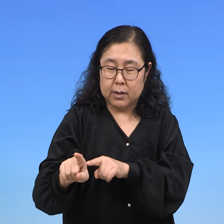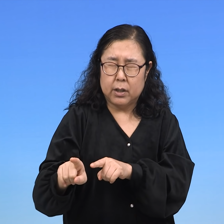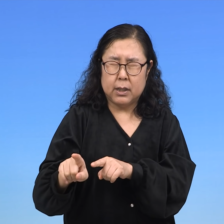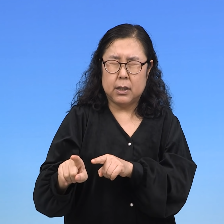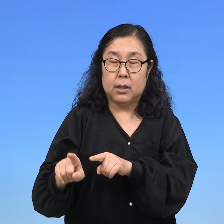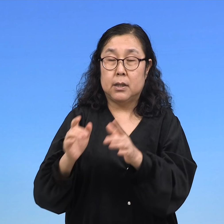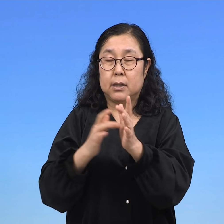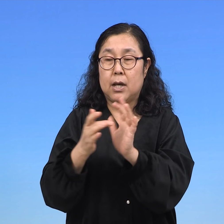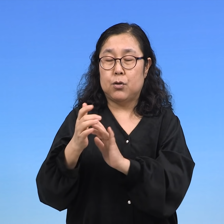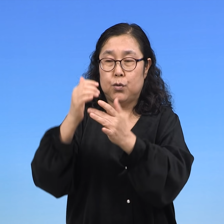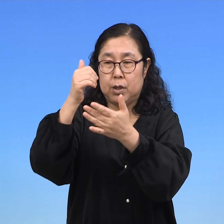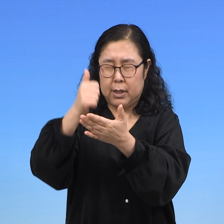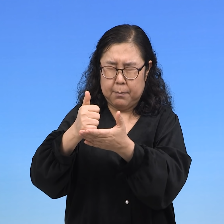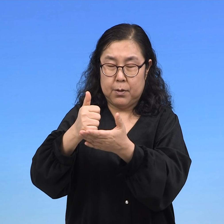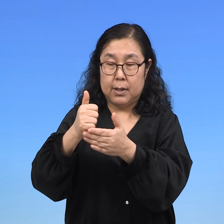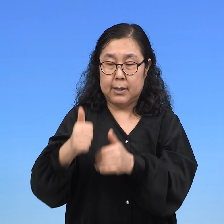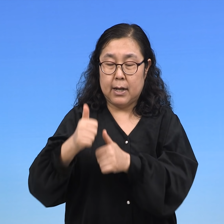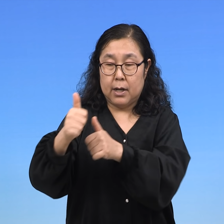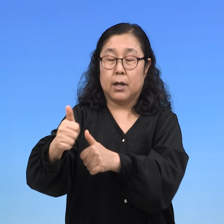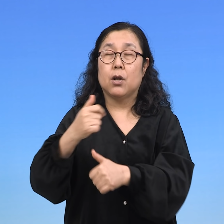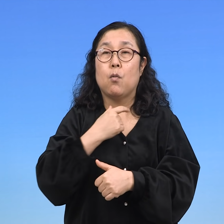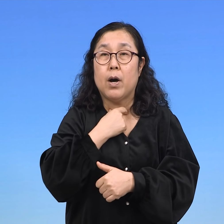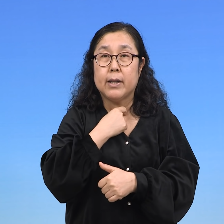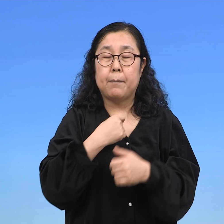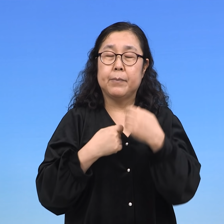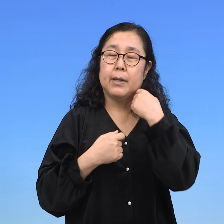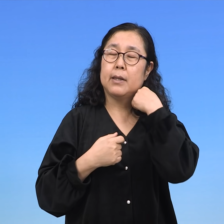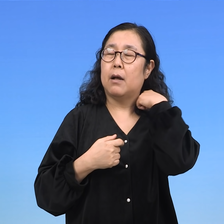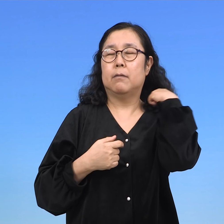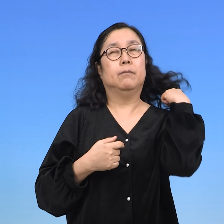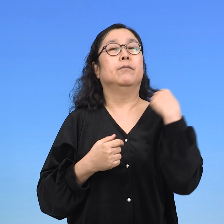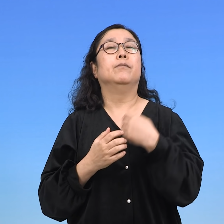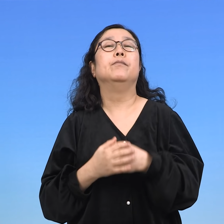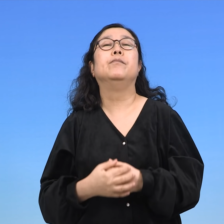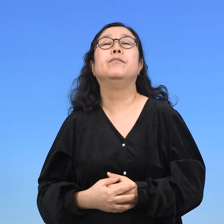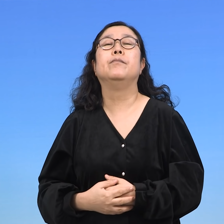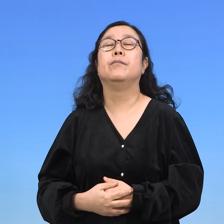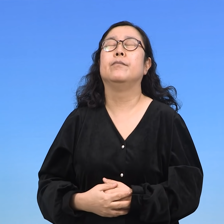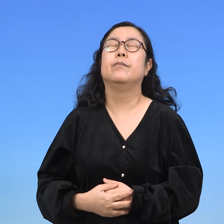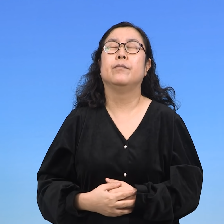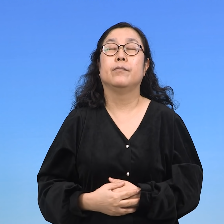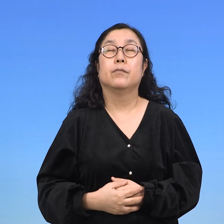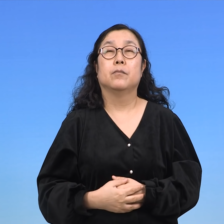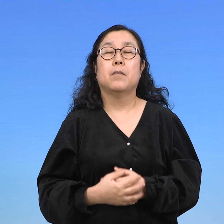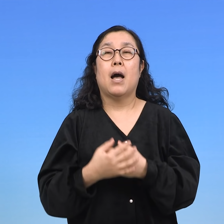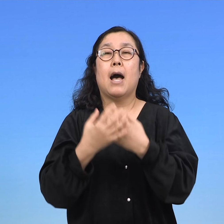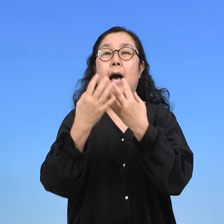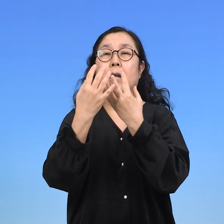동참하기 원합니다. 같이 이렇게 찬양합니다. 수많은 무리들 줄지어,